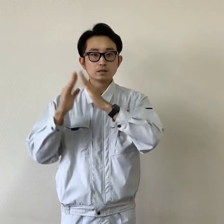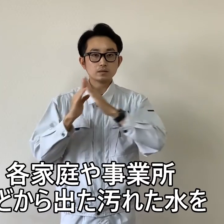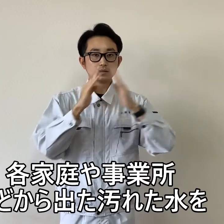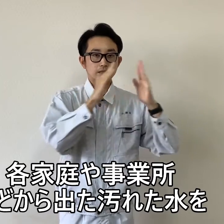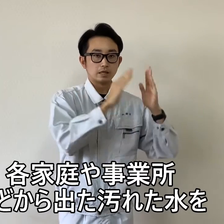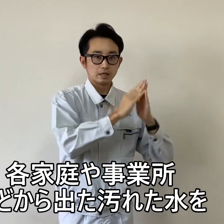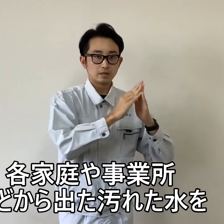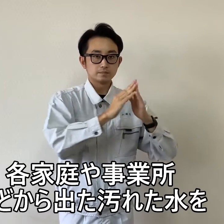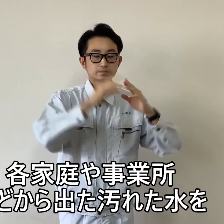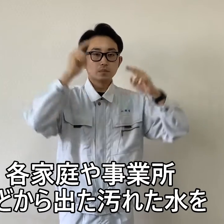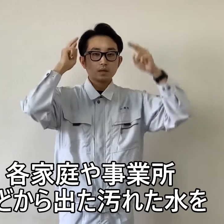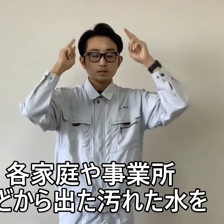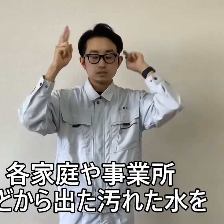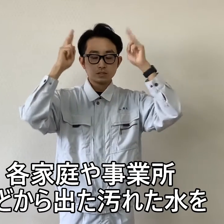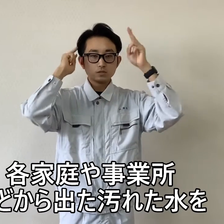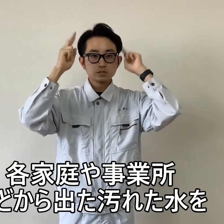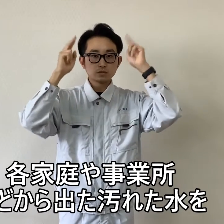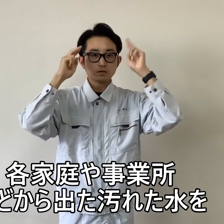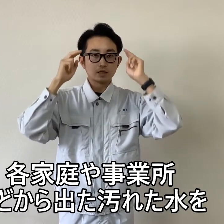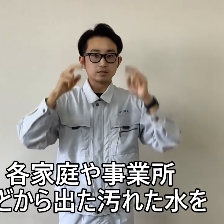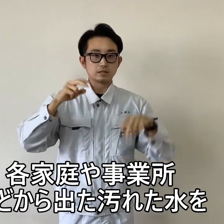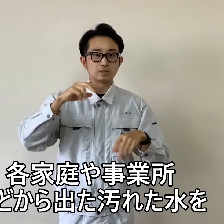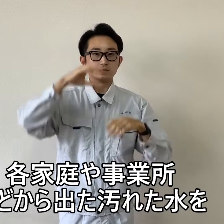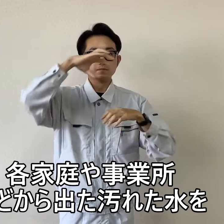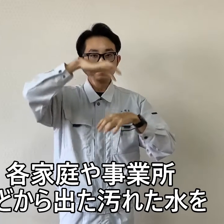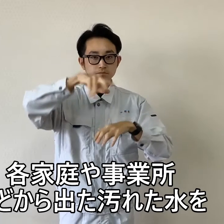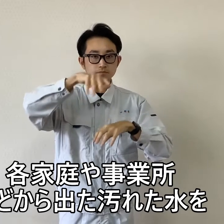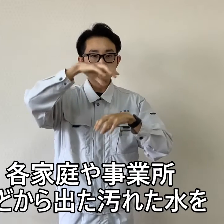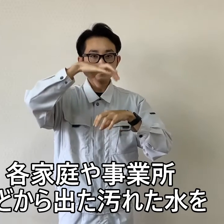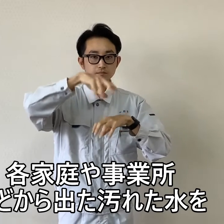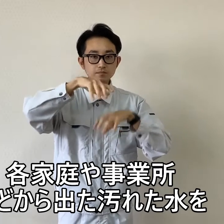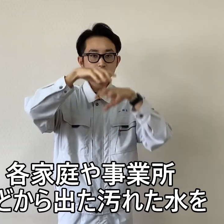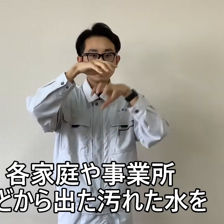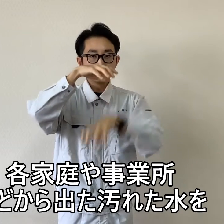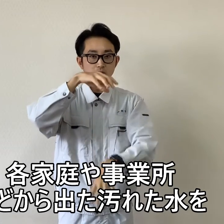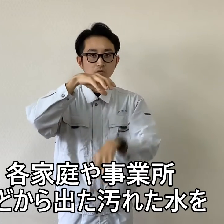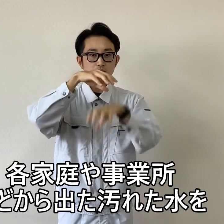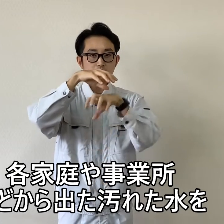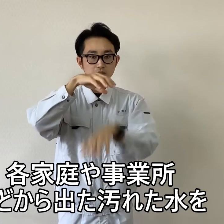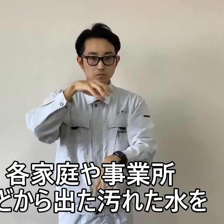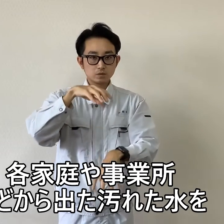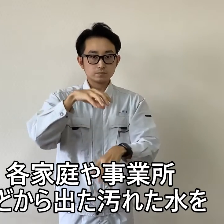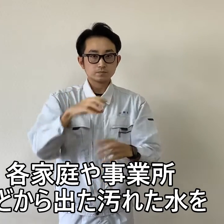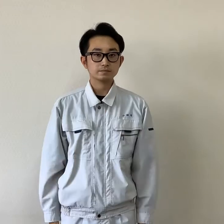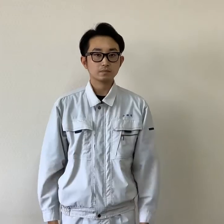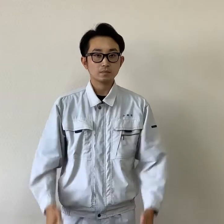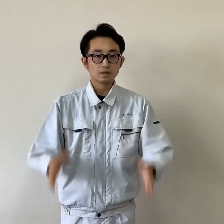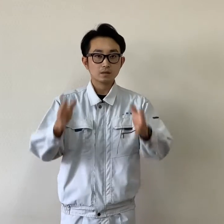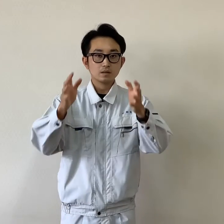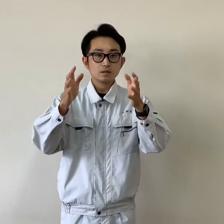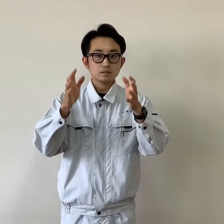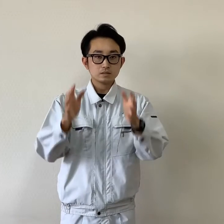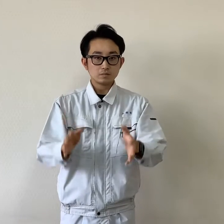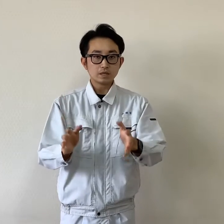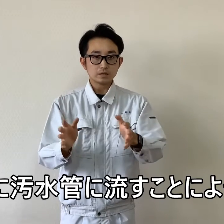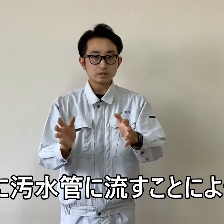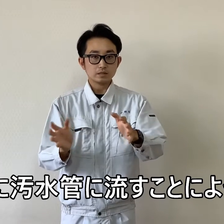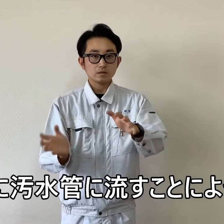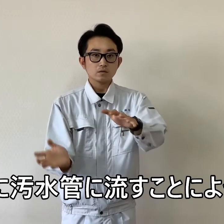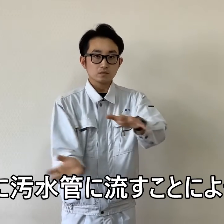各家庭や事業所などから出た汚れた水を速やかに汚